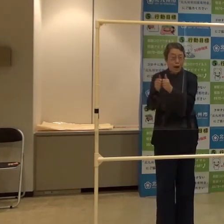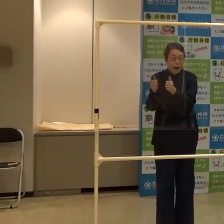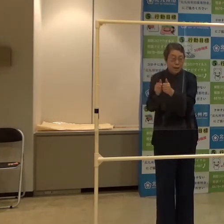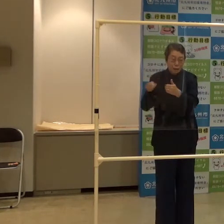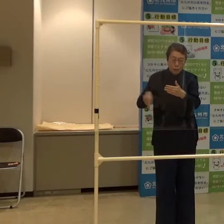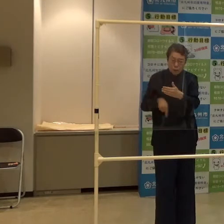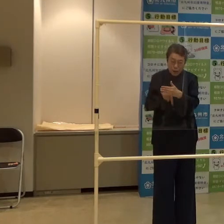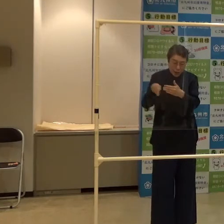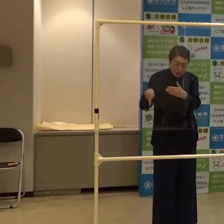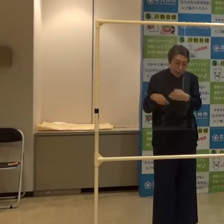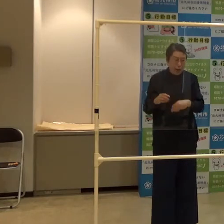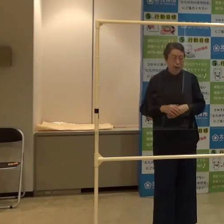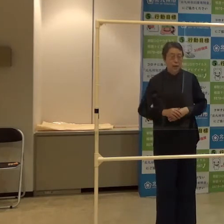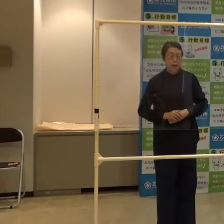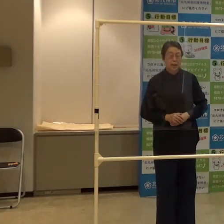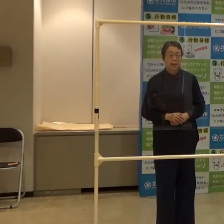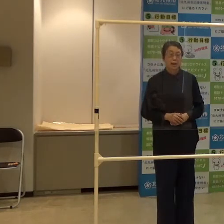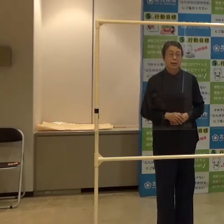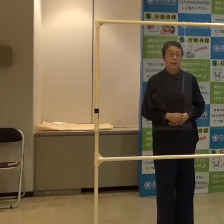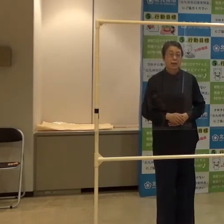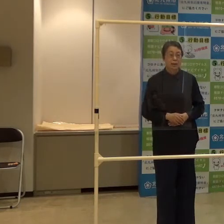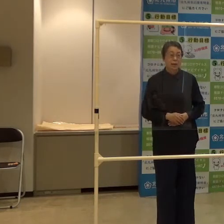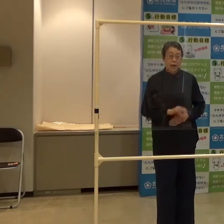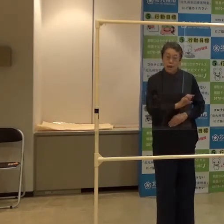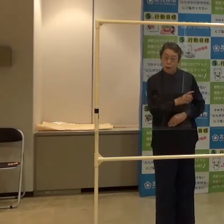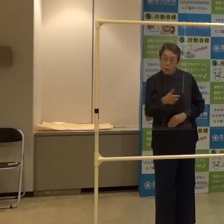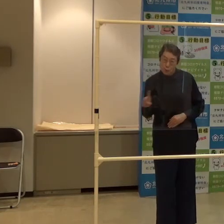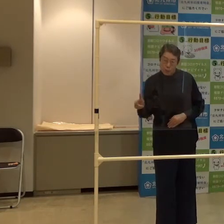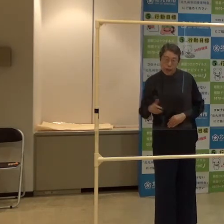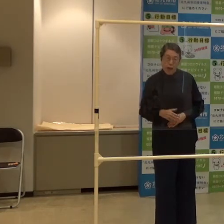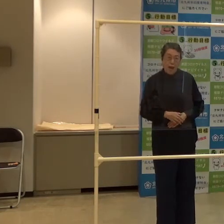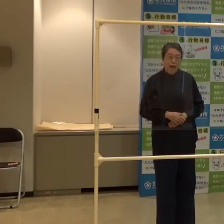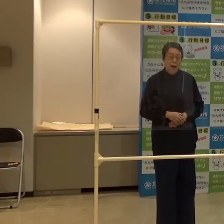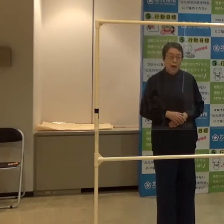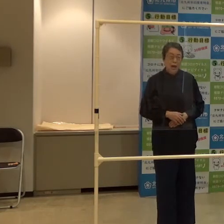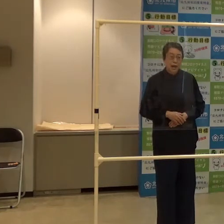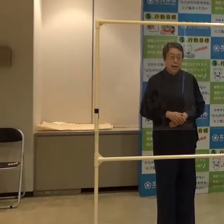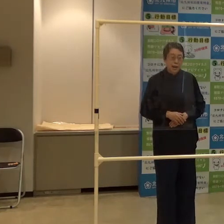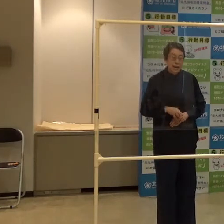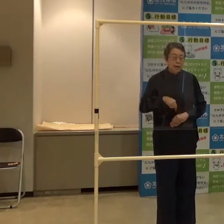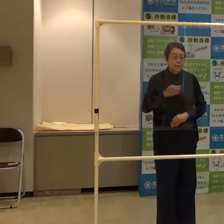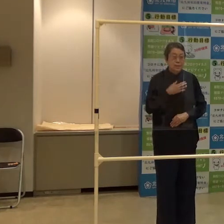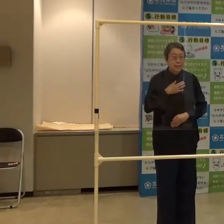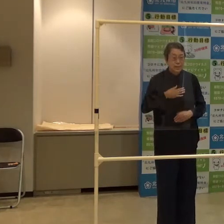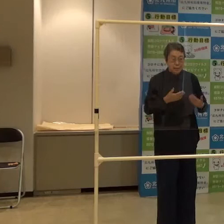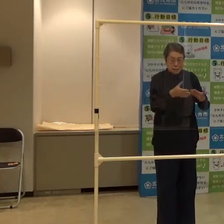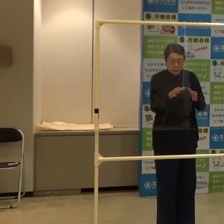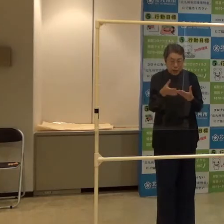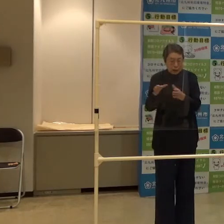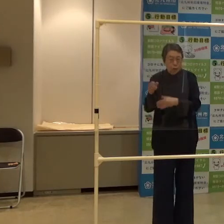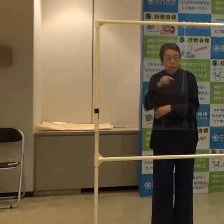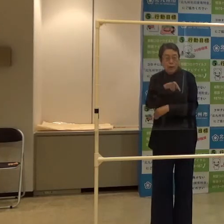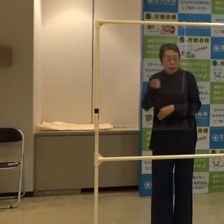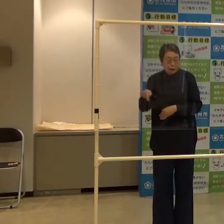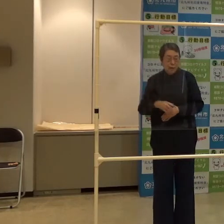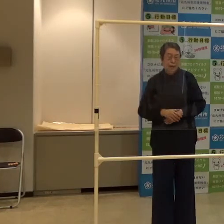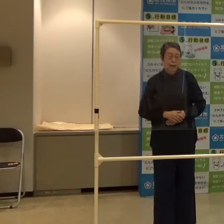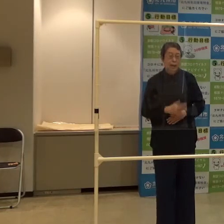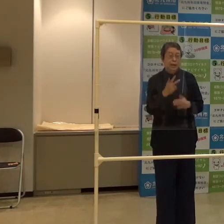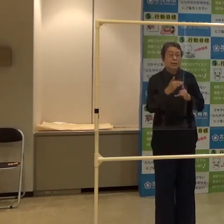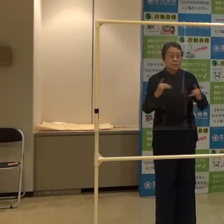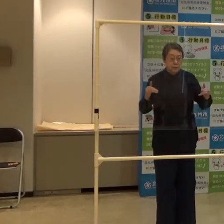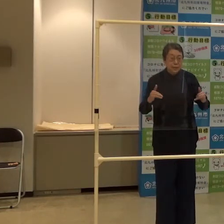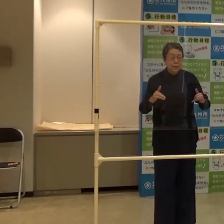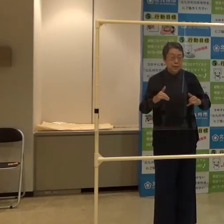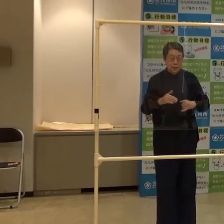あ現在日本の今自治体の中で独自の基準をといいますか、市民へ喚起する注意を